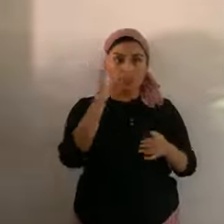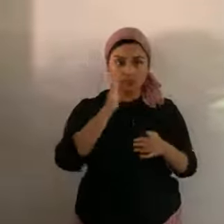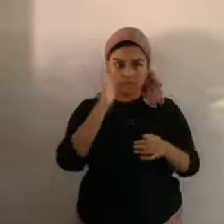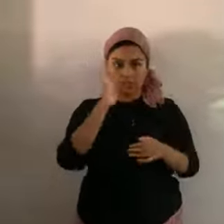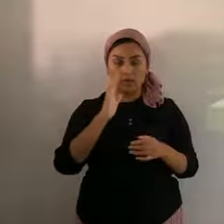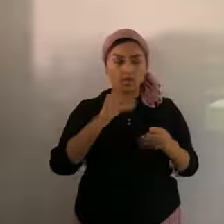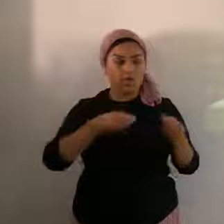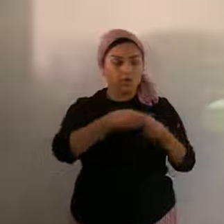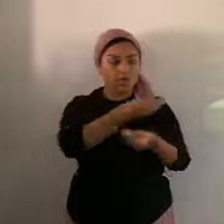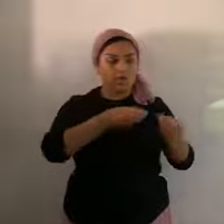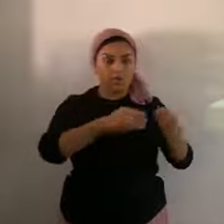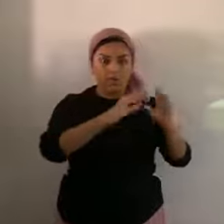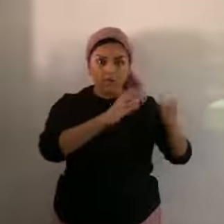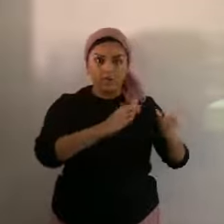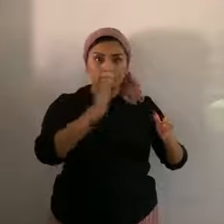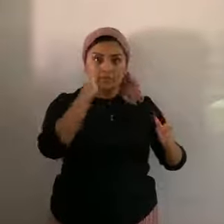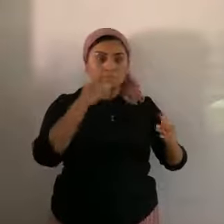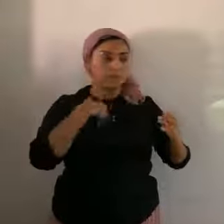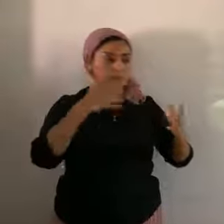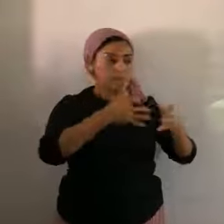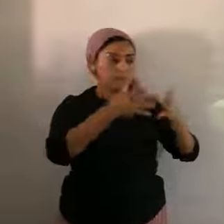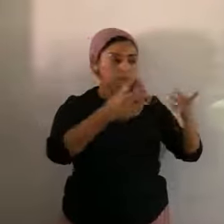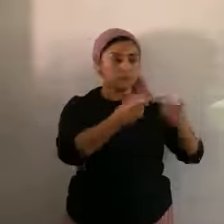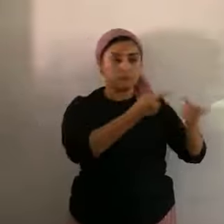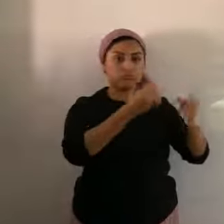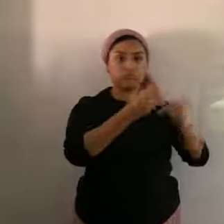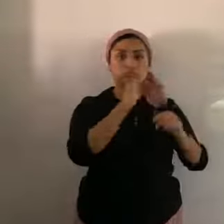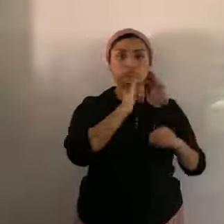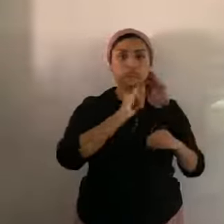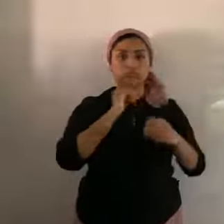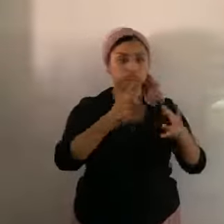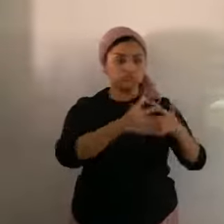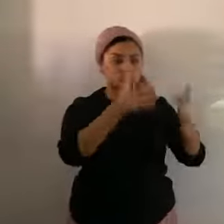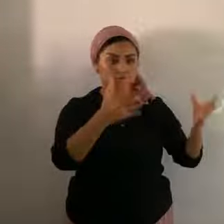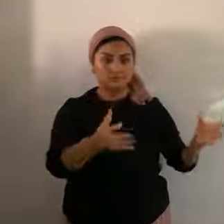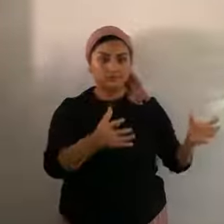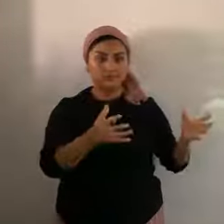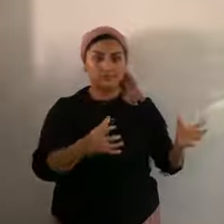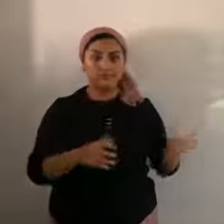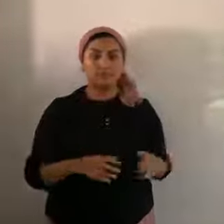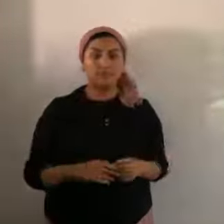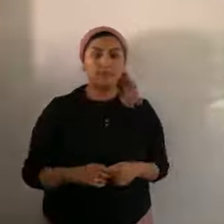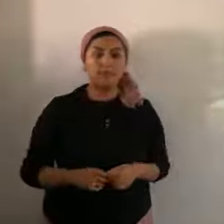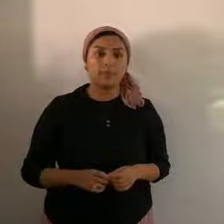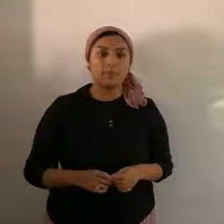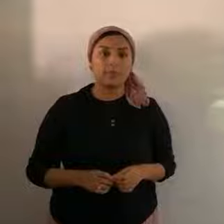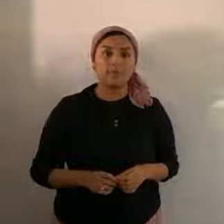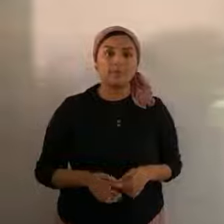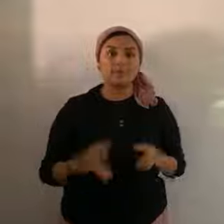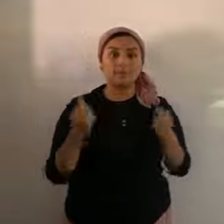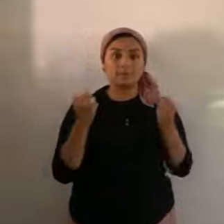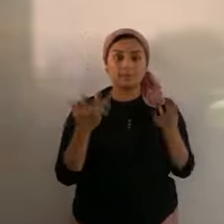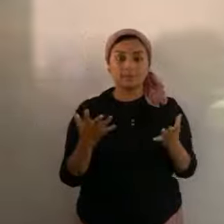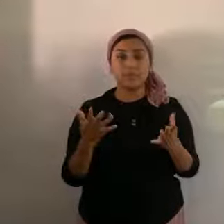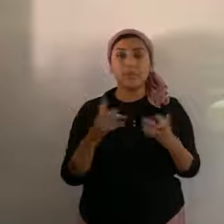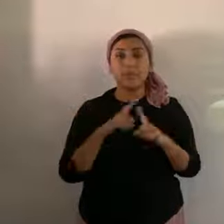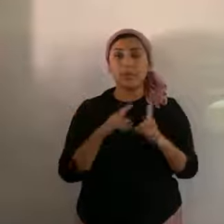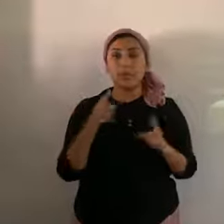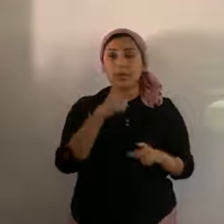muchos recursos la Keilah de la Odisea y tenía muchos recursos de Israel. Pomposamente todos. Muchos recursos, pero